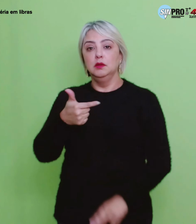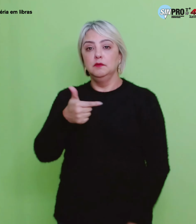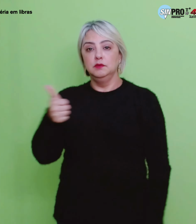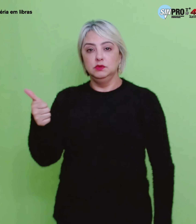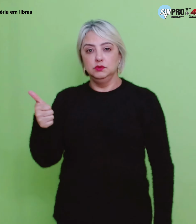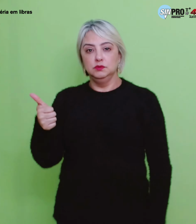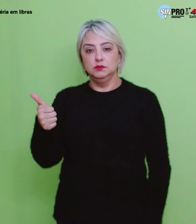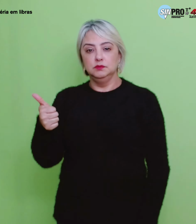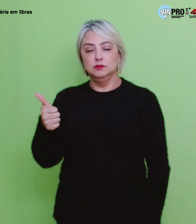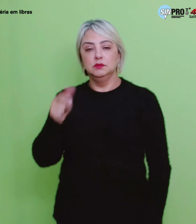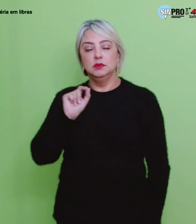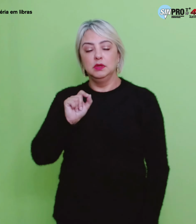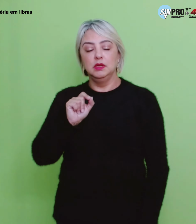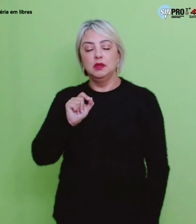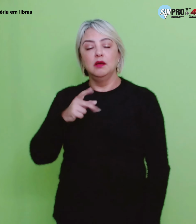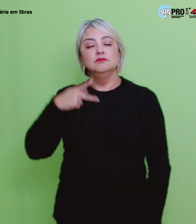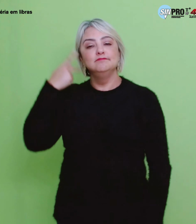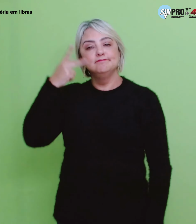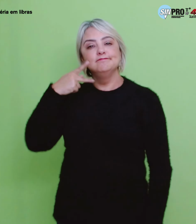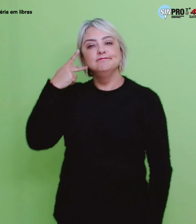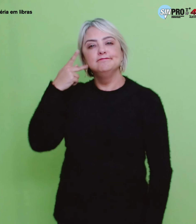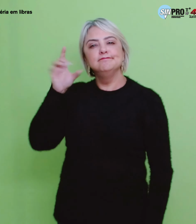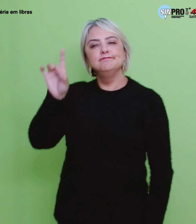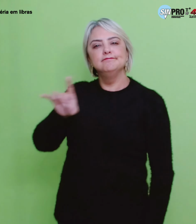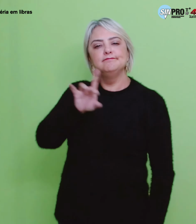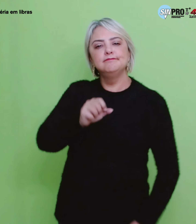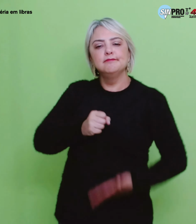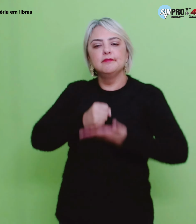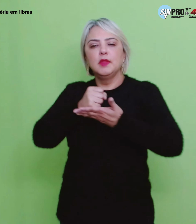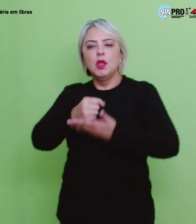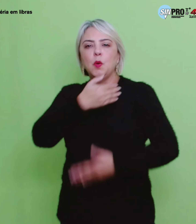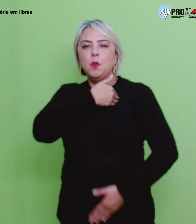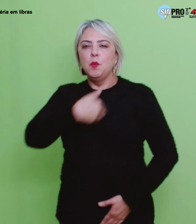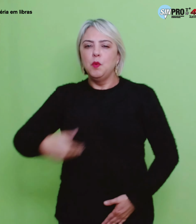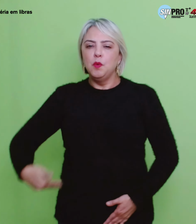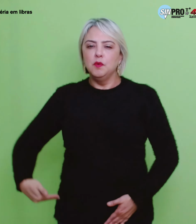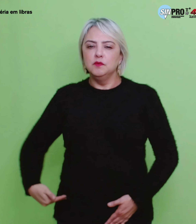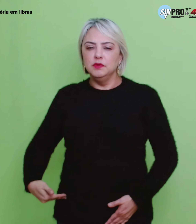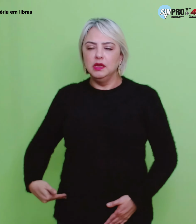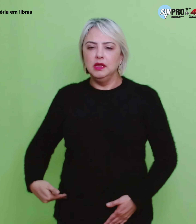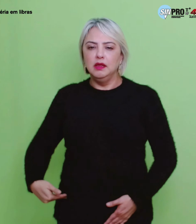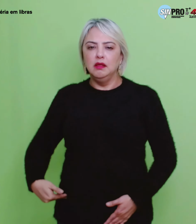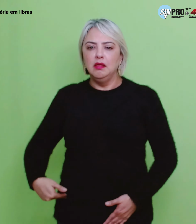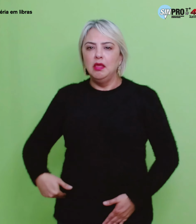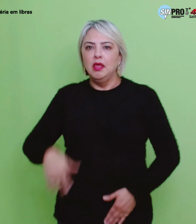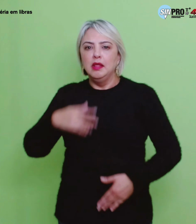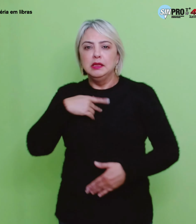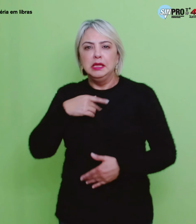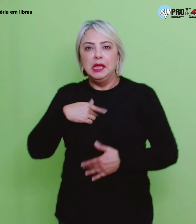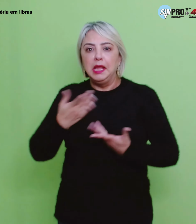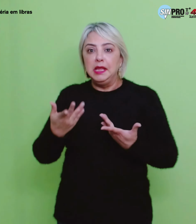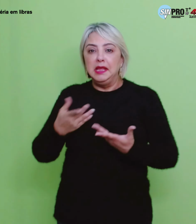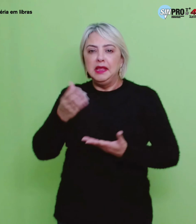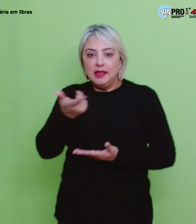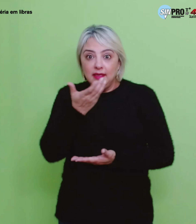Brasília em 2021, são parlamentares que sustentam um governo que esperneia